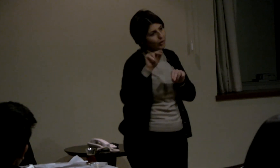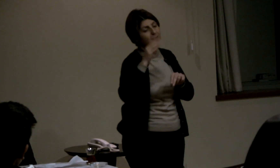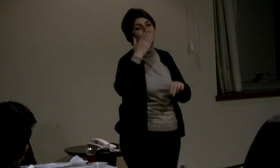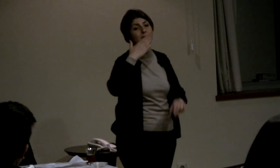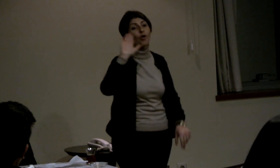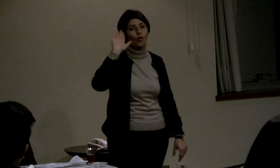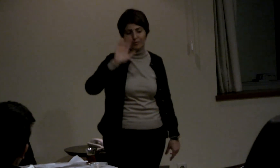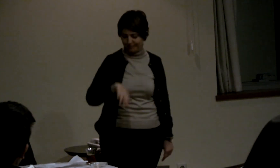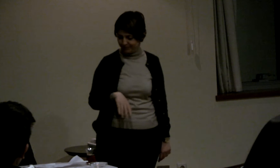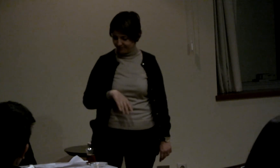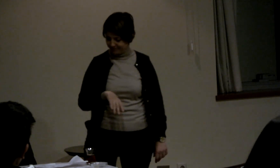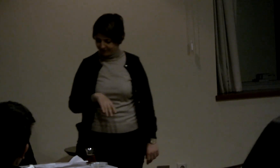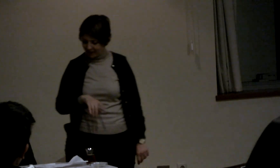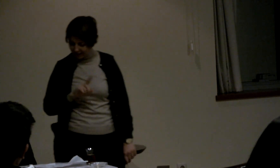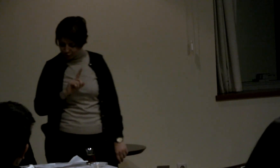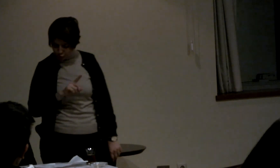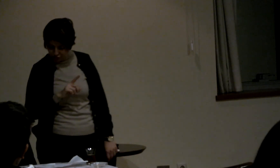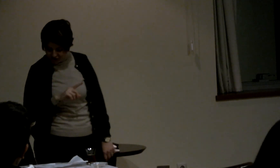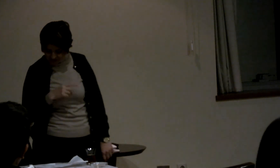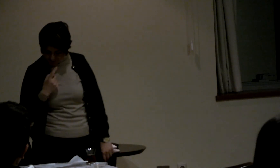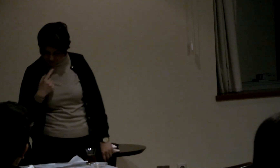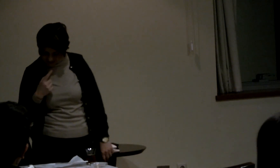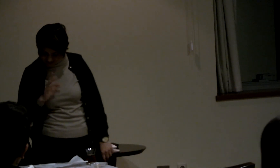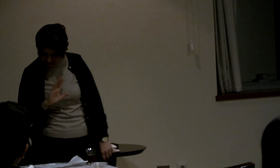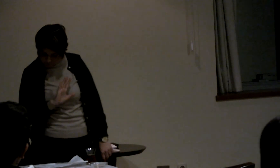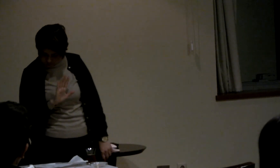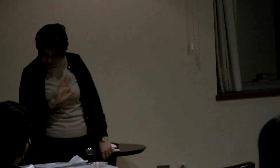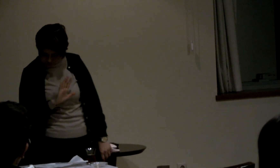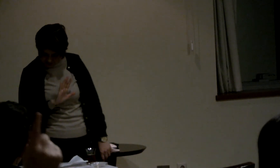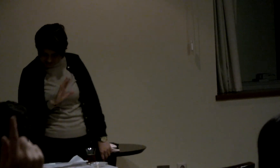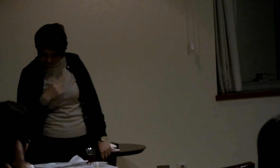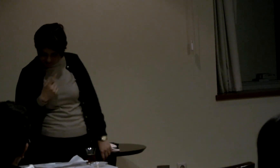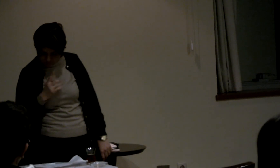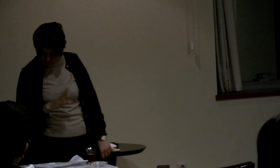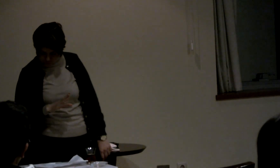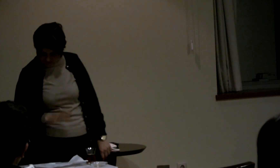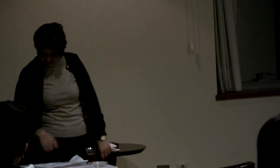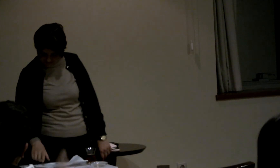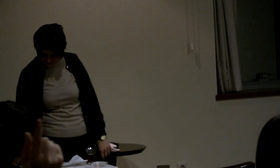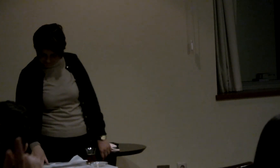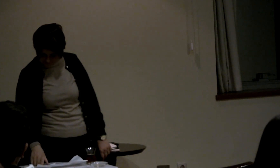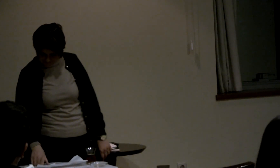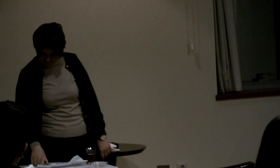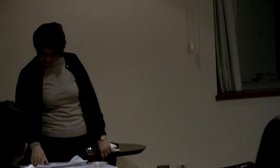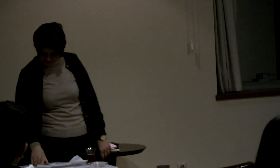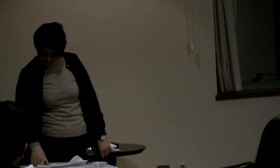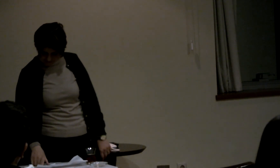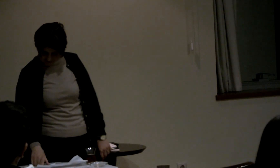Konaklama yok. Söyleyeceğiz ama telaffuz hiç yok sizde. Telaffuz olacak.